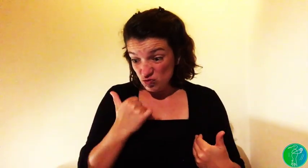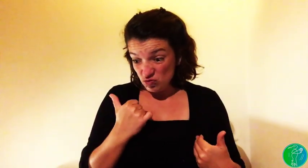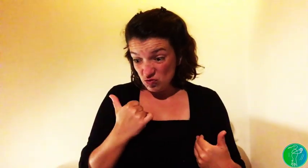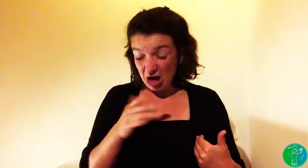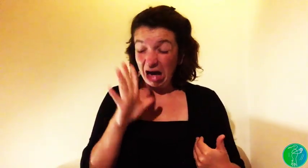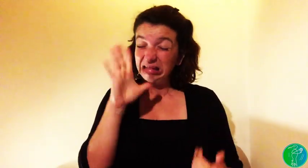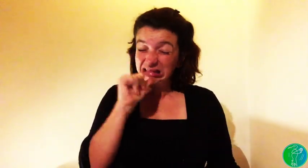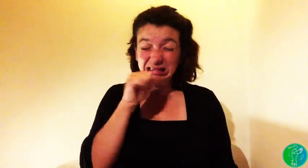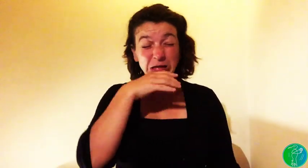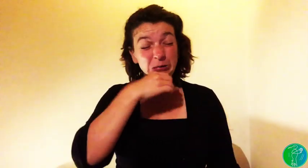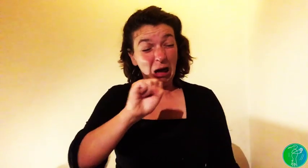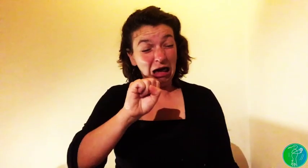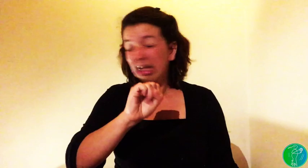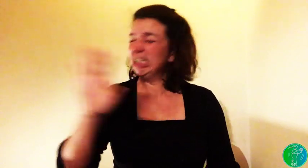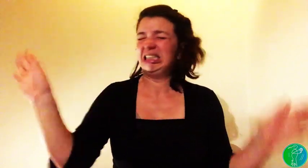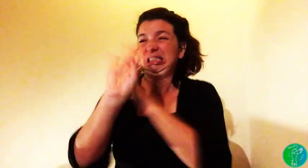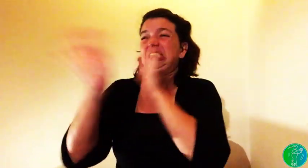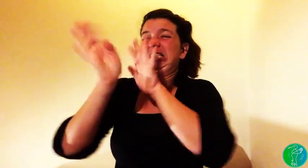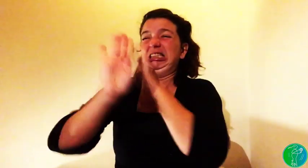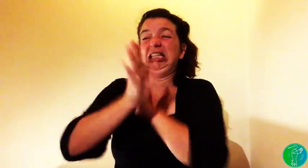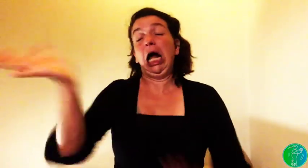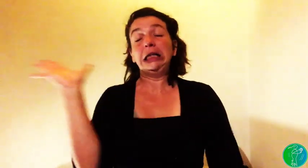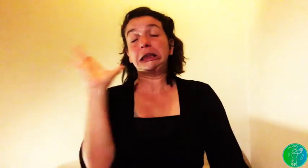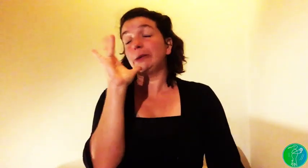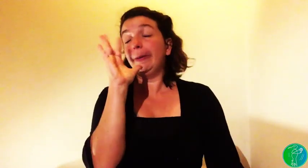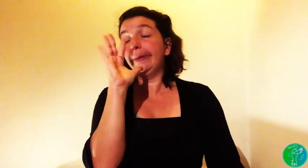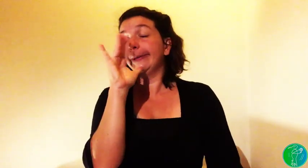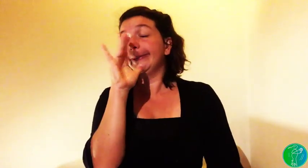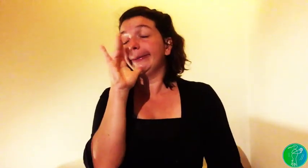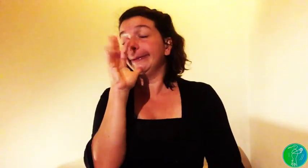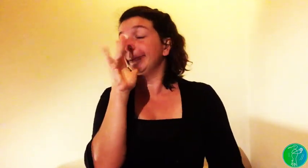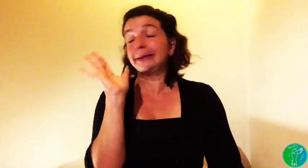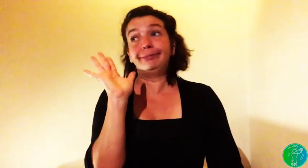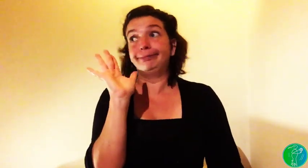Noël ! Moi qui déteste Noël, cela ne va pas du tout. »